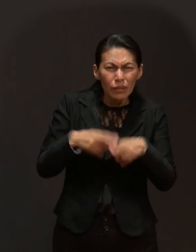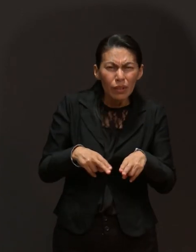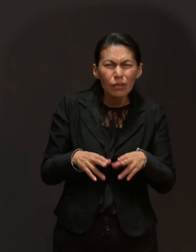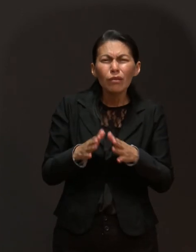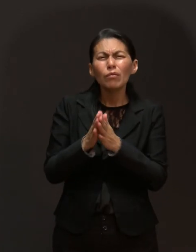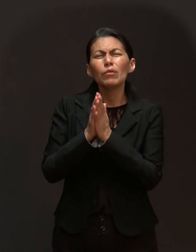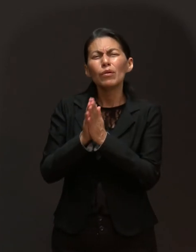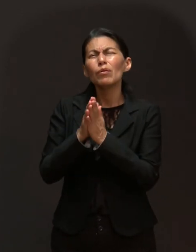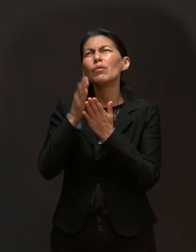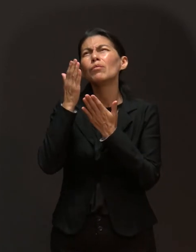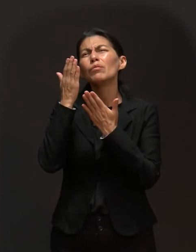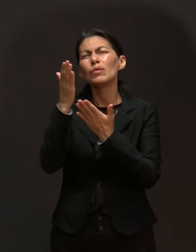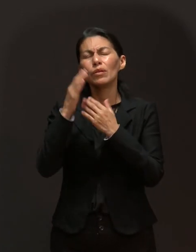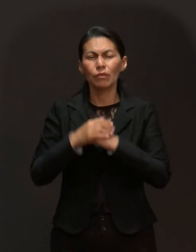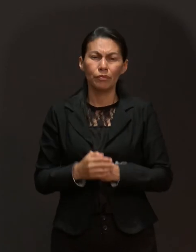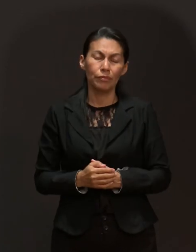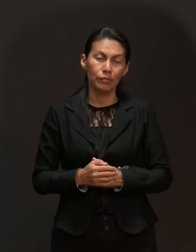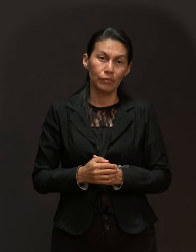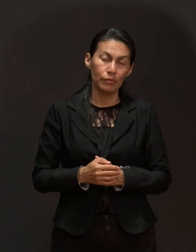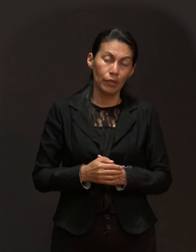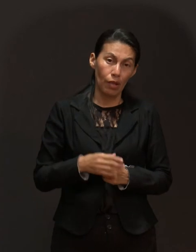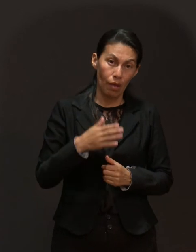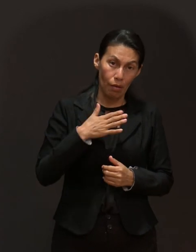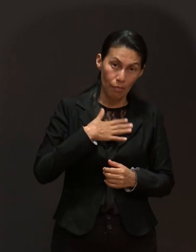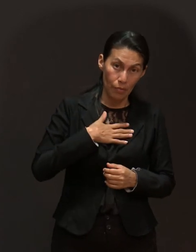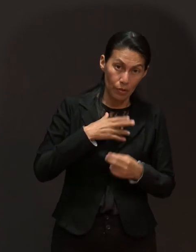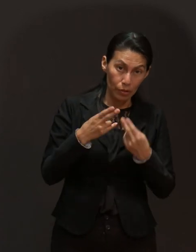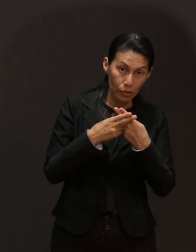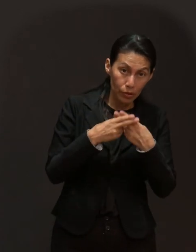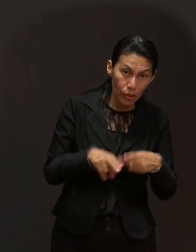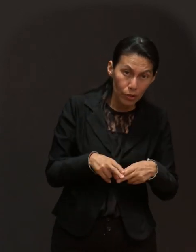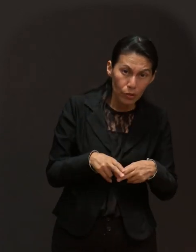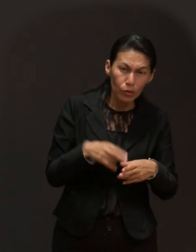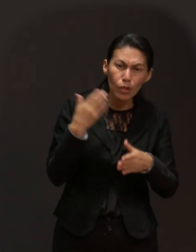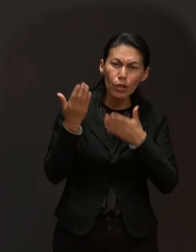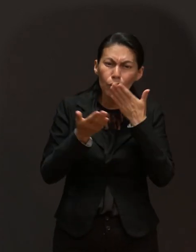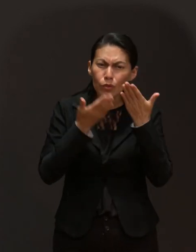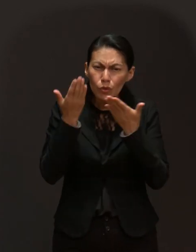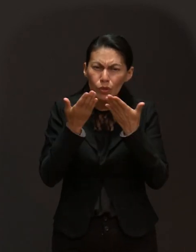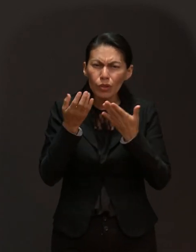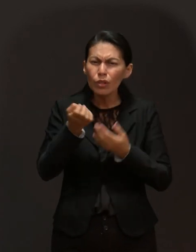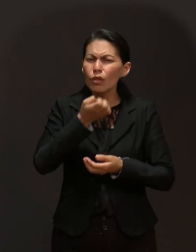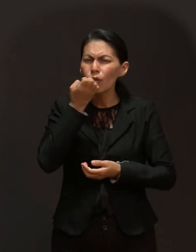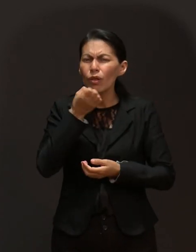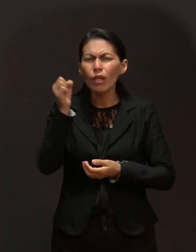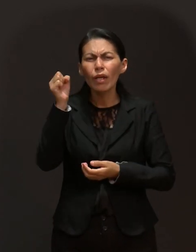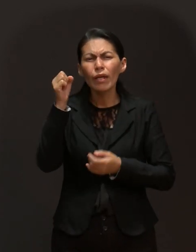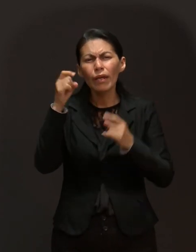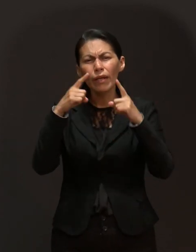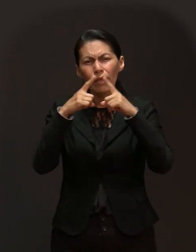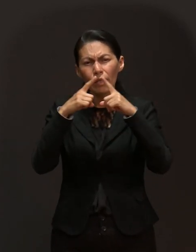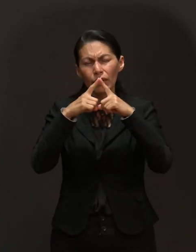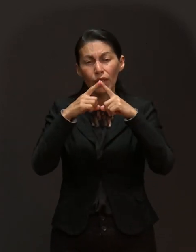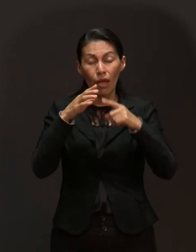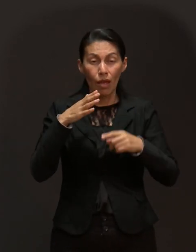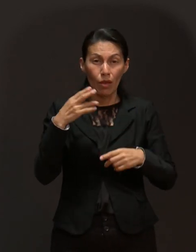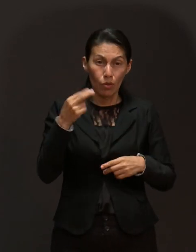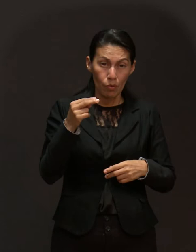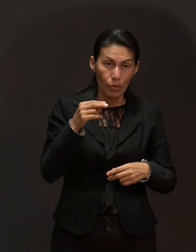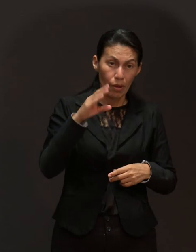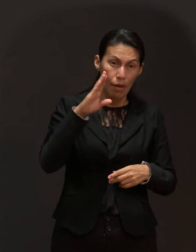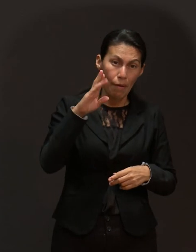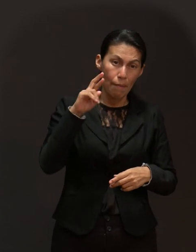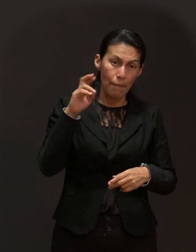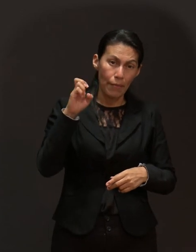Dios obre Y puedan entrar en este año escolar A la escuela de nuestra iglesia Su nombre